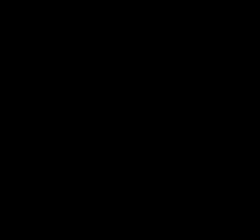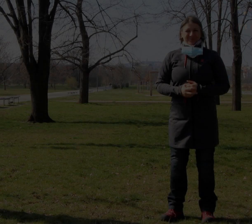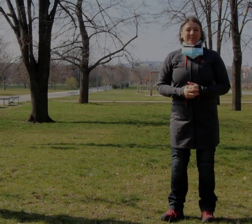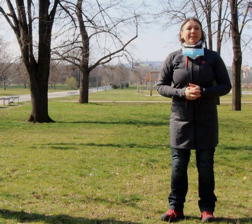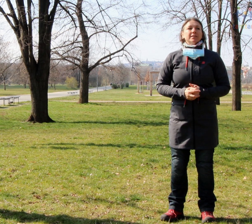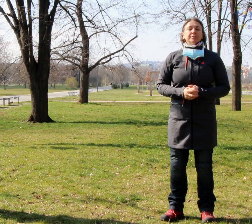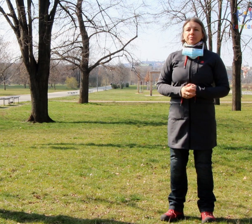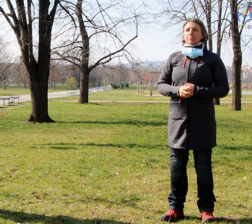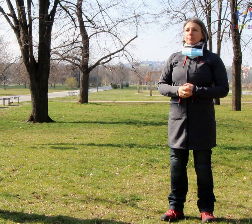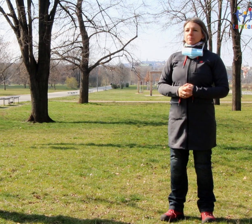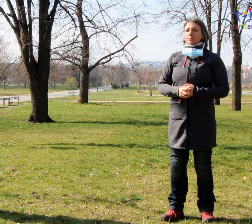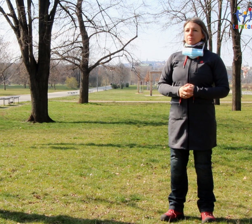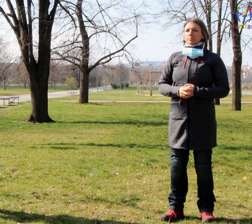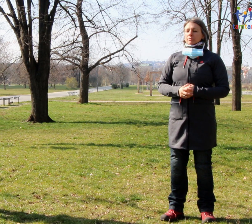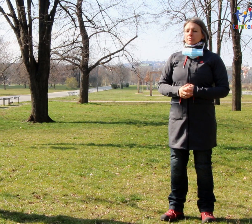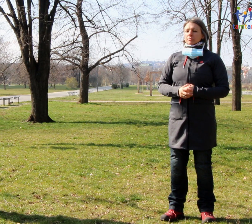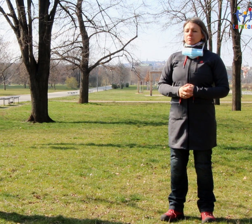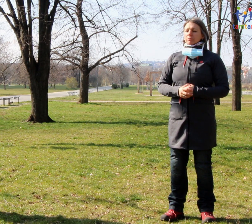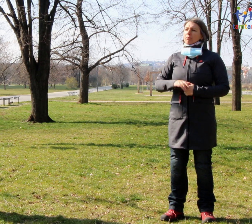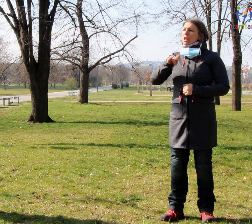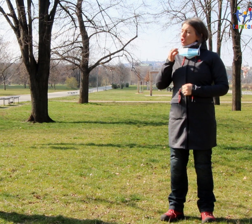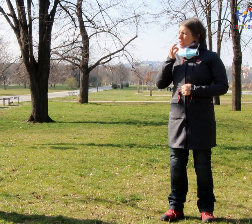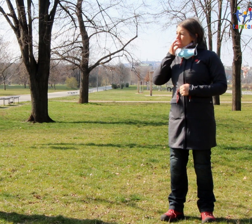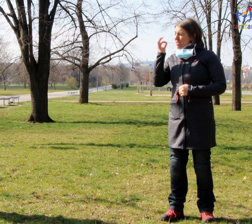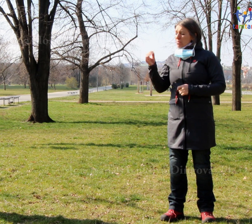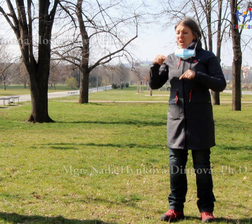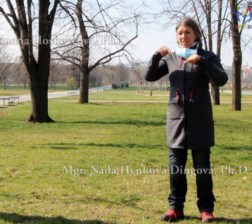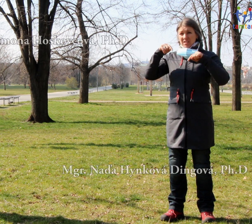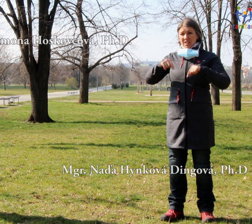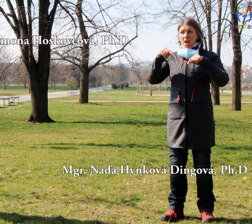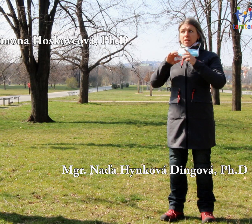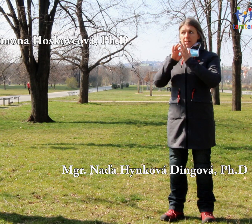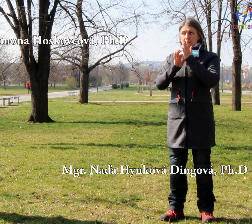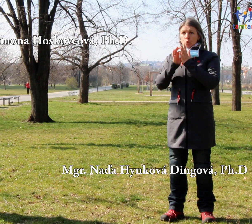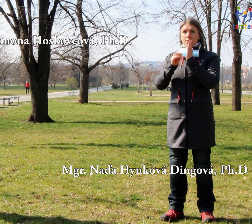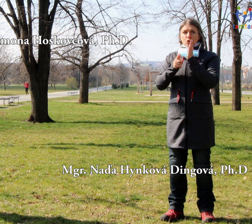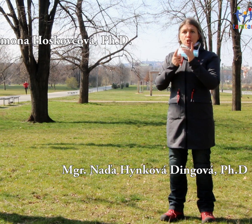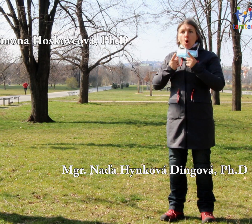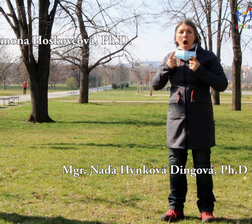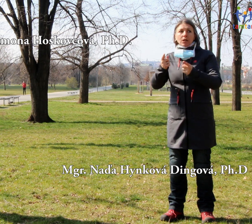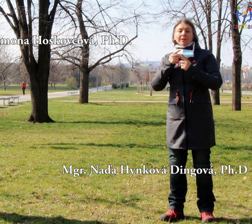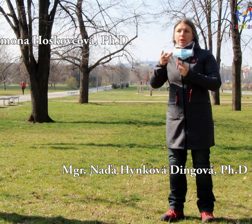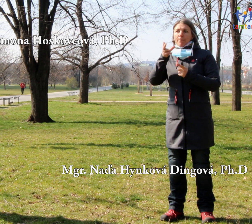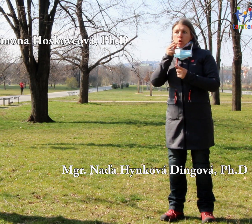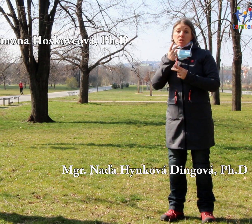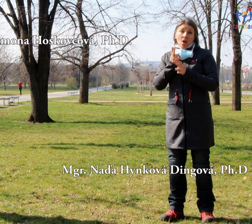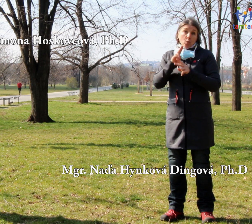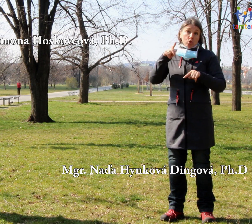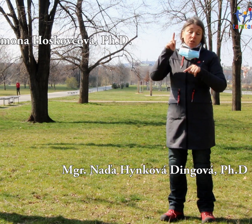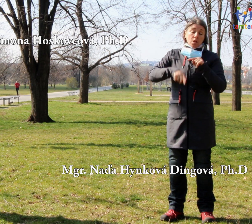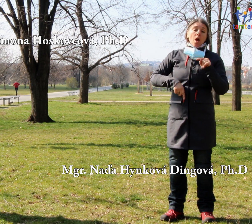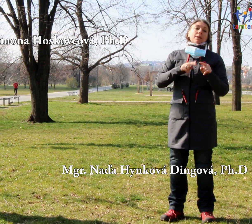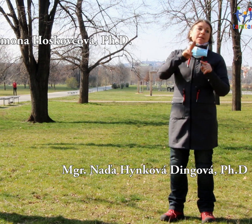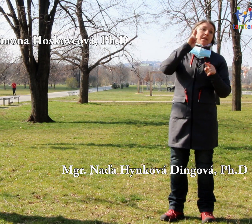Tak paní doktorko, v současné situaci je do veškerého dění výrazně zapojená i policie. Může docházet k nějakým